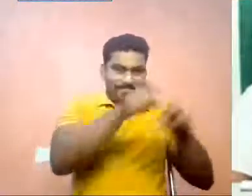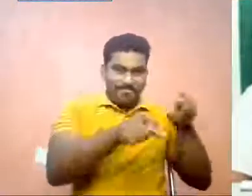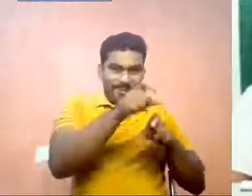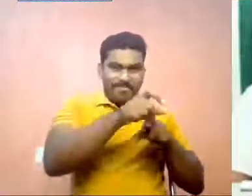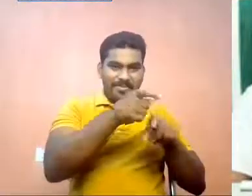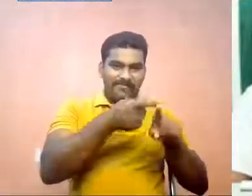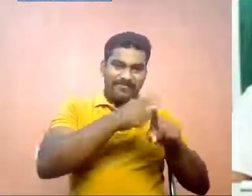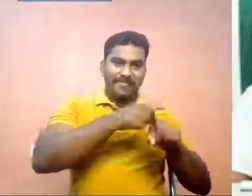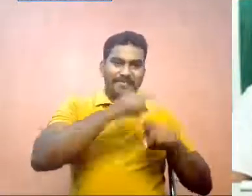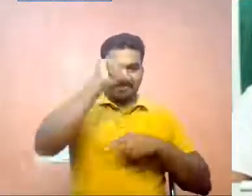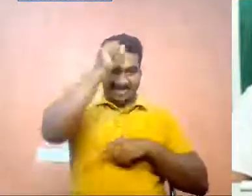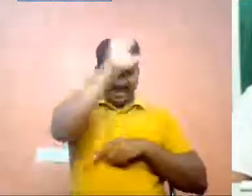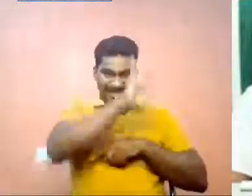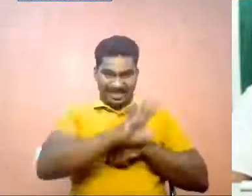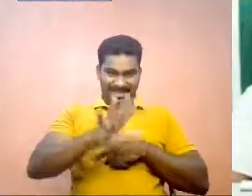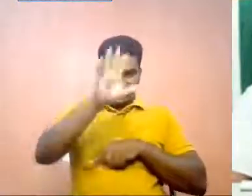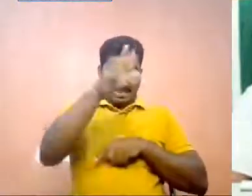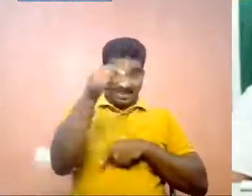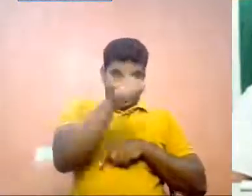വേണമെന്നും കണ്ടിട്ടുണ്ട്.